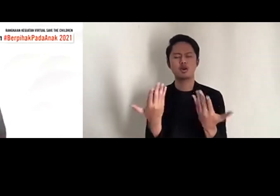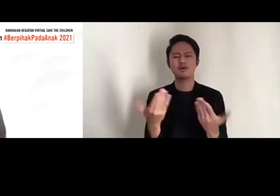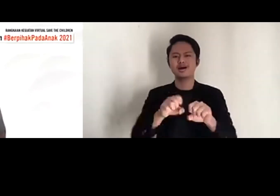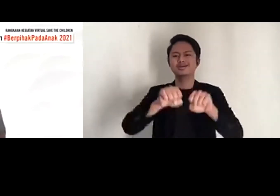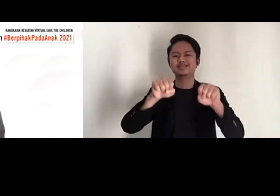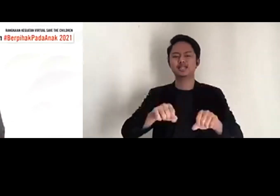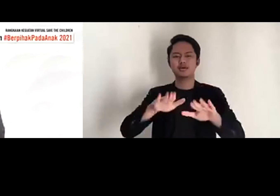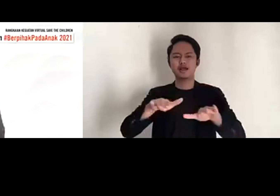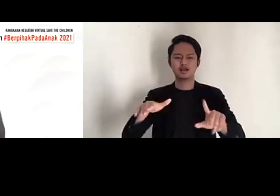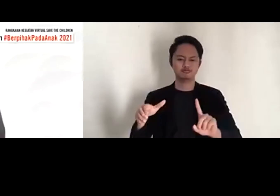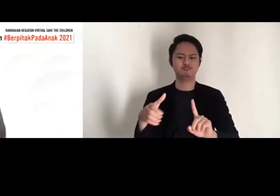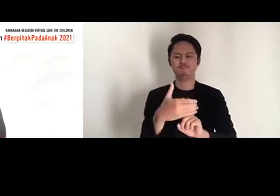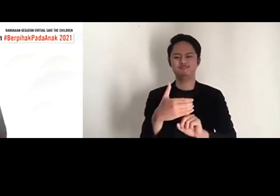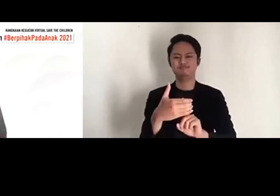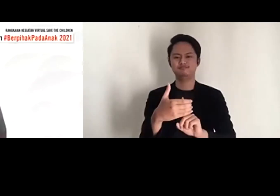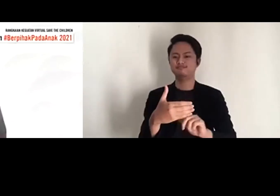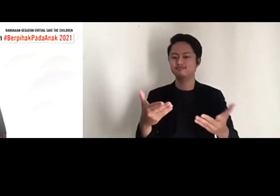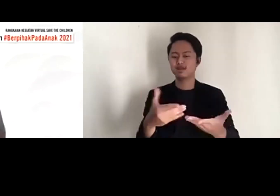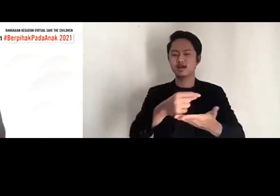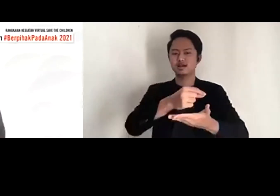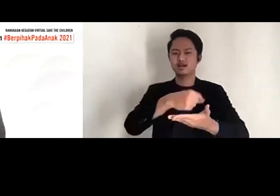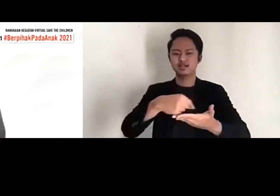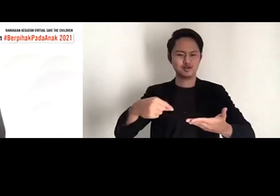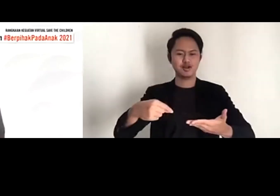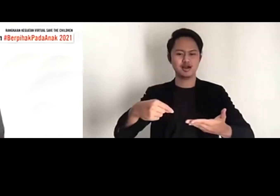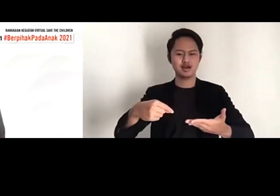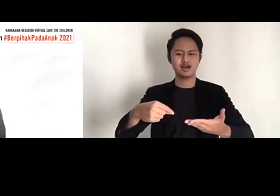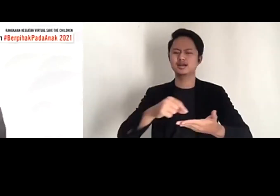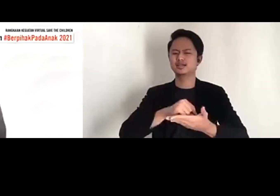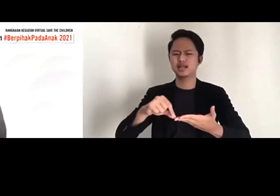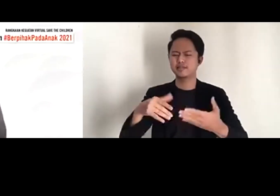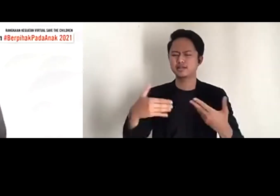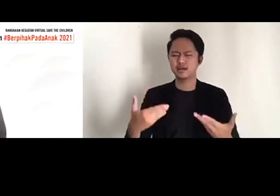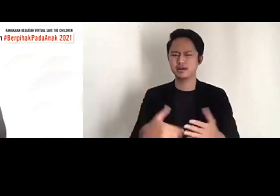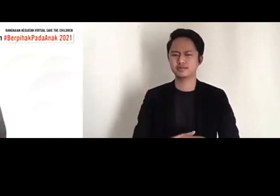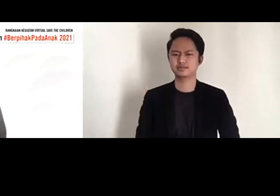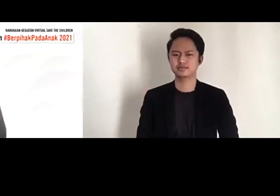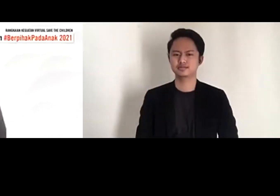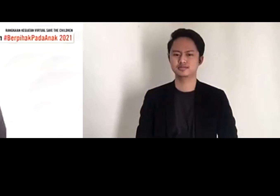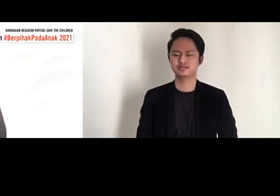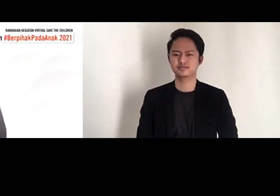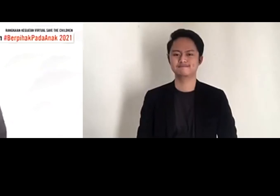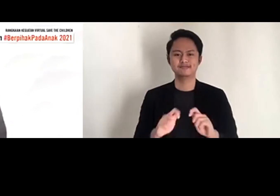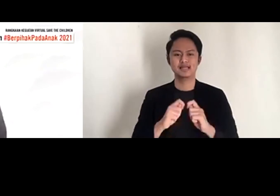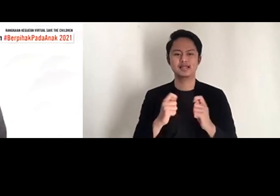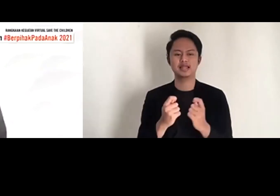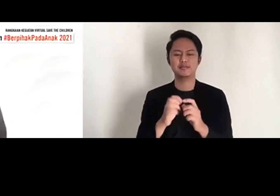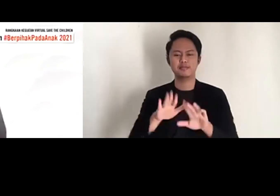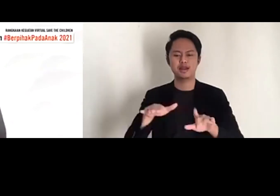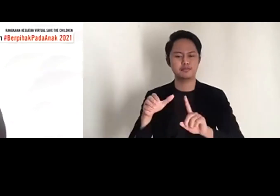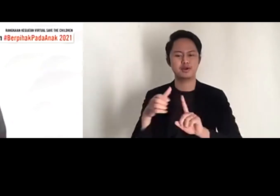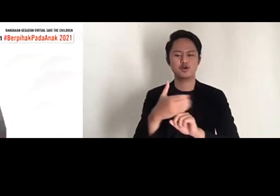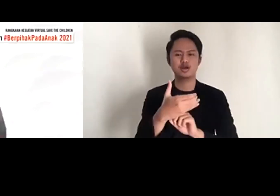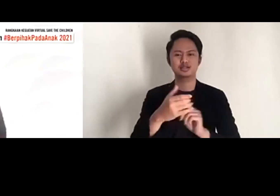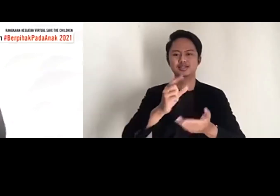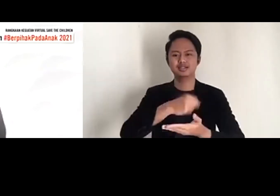anak di sekolah yang disebut dengan nama Tim Perlindungan Anak di